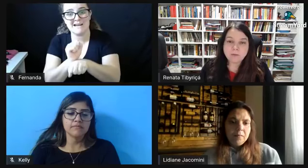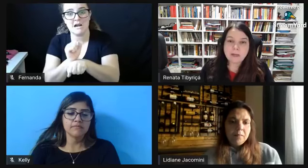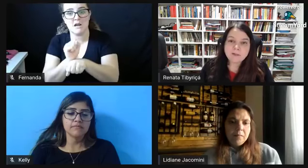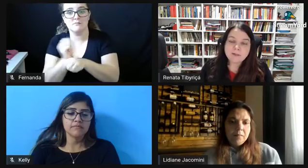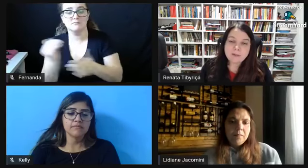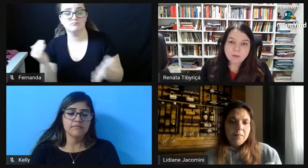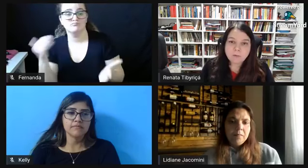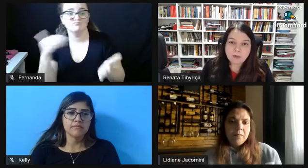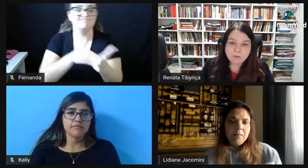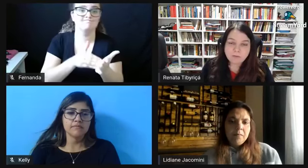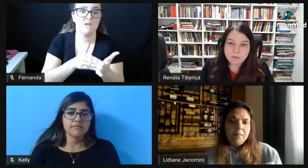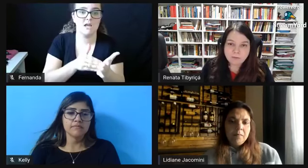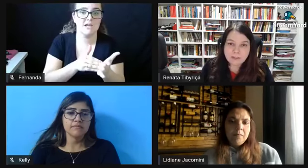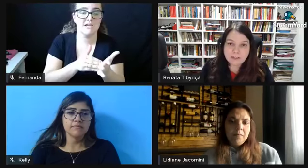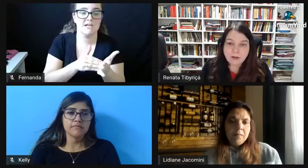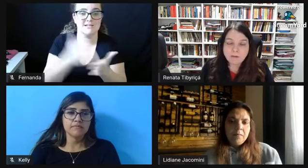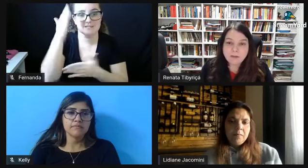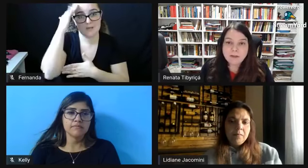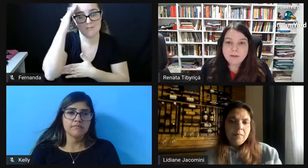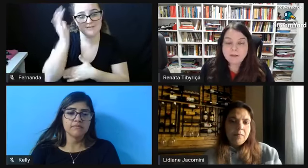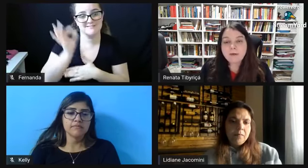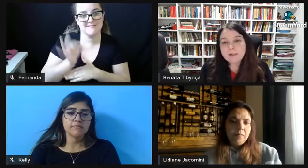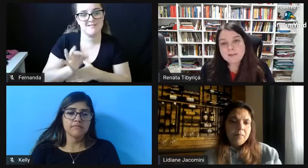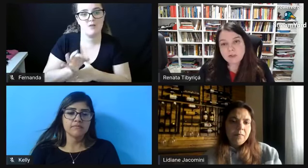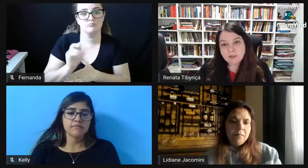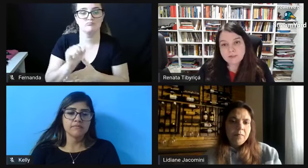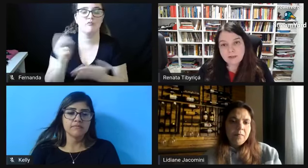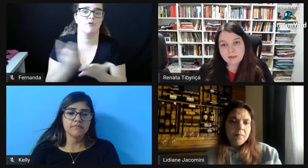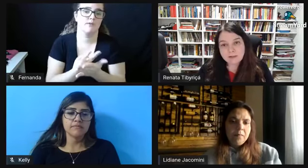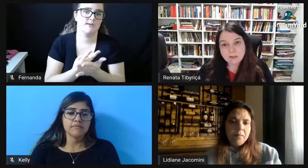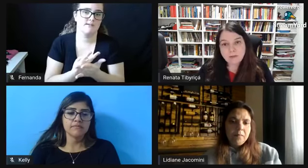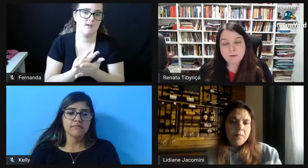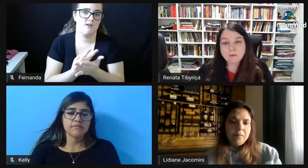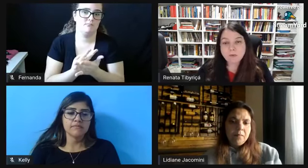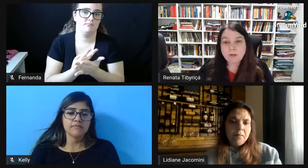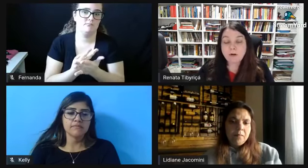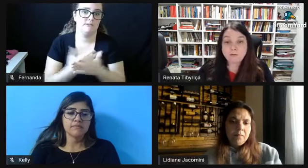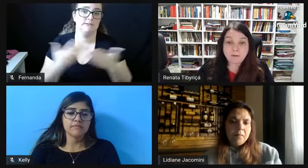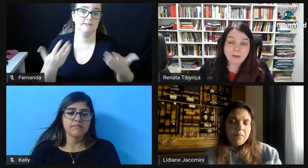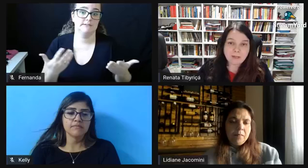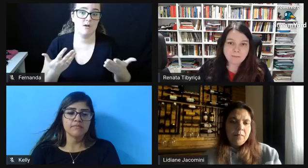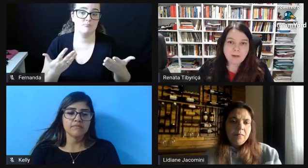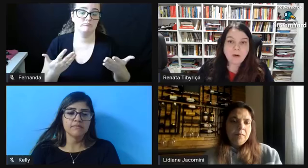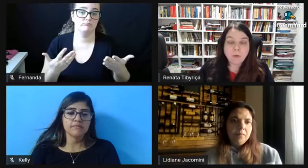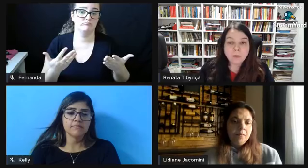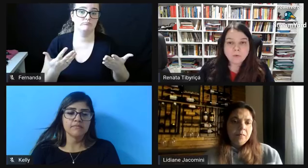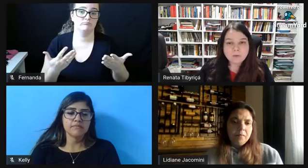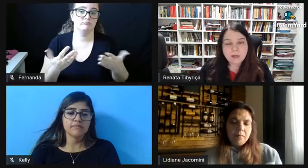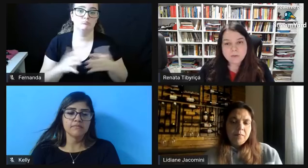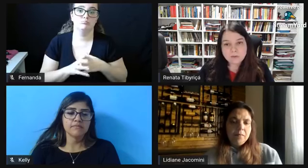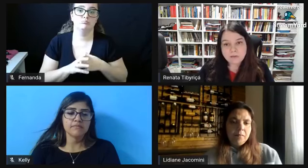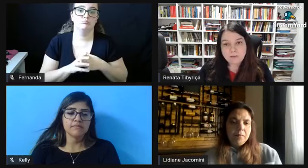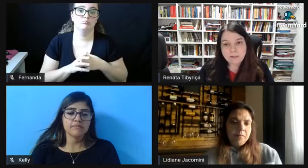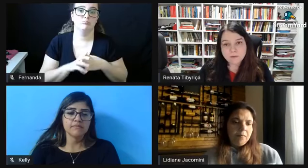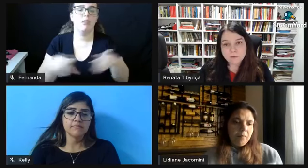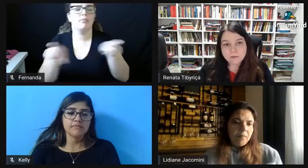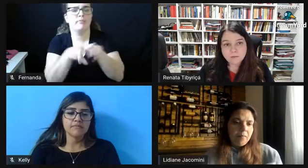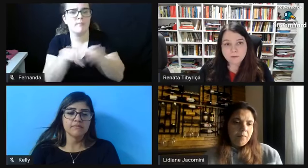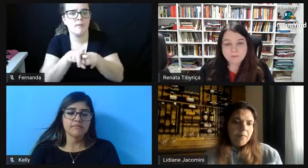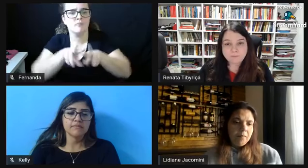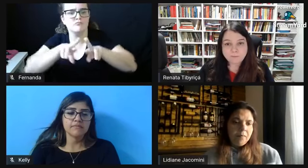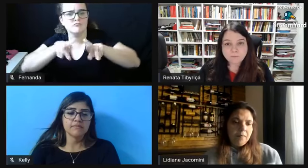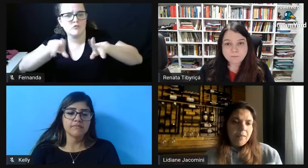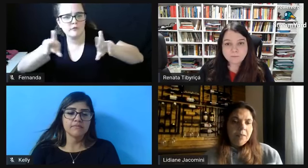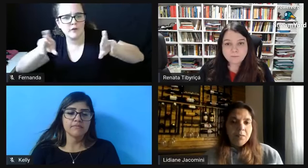dos tribunais, vai ser o Supremo Tribunal Federal, que vai decidir nesse caráter de repercussão geral, que vai valer para outros casos